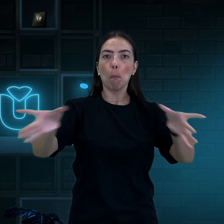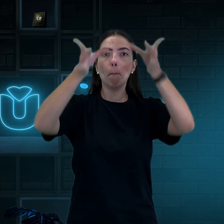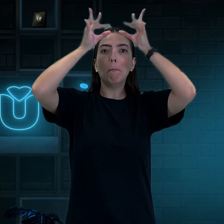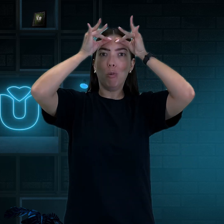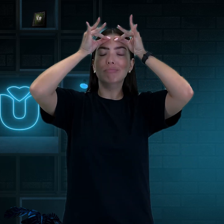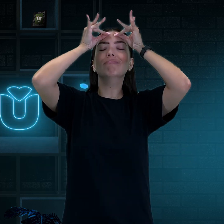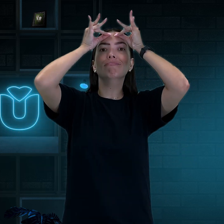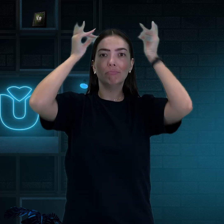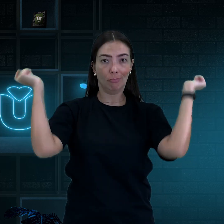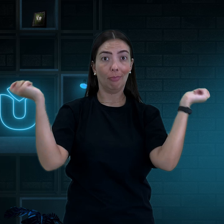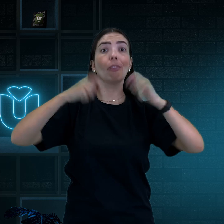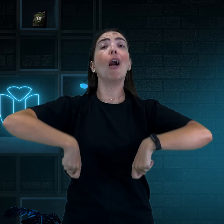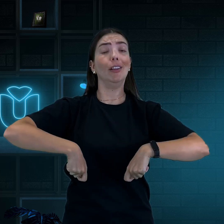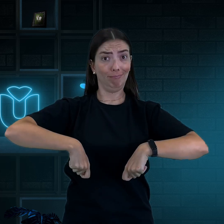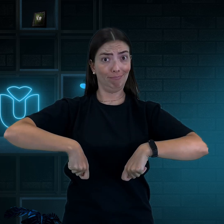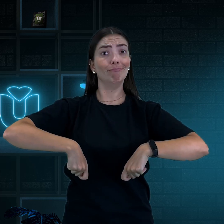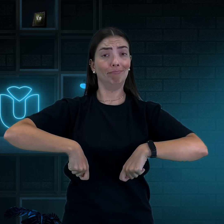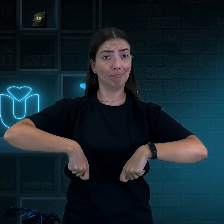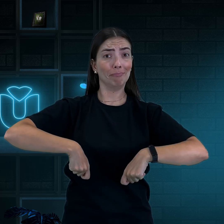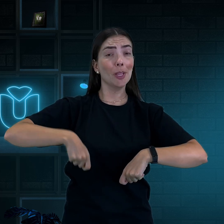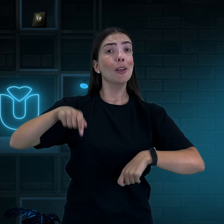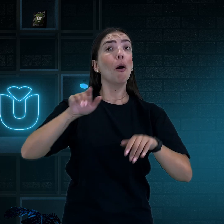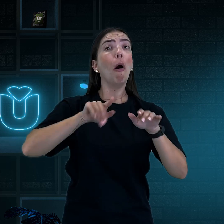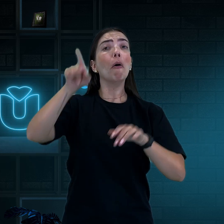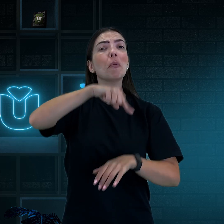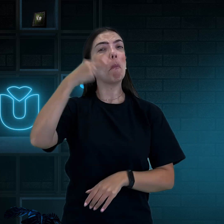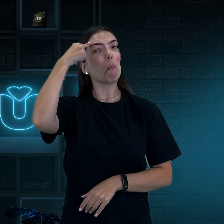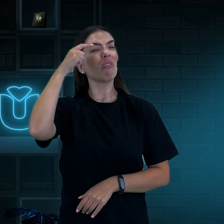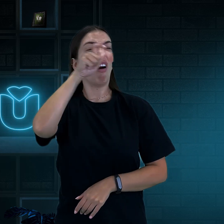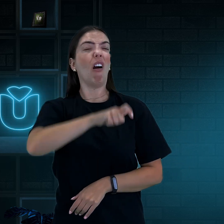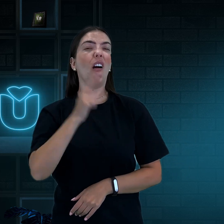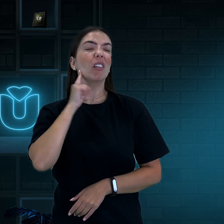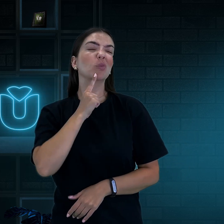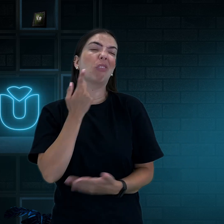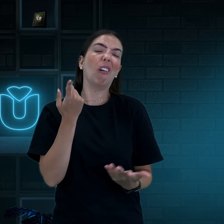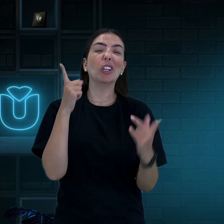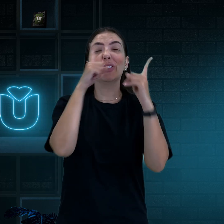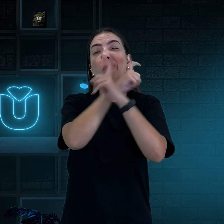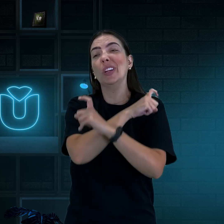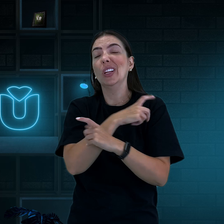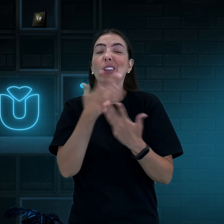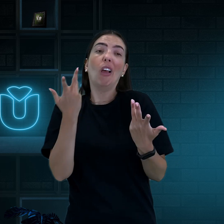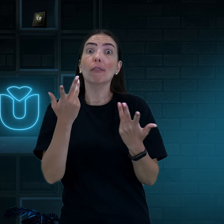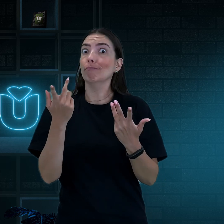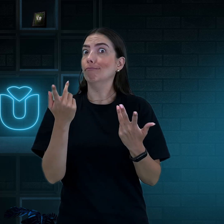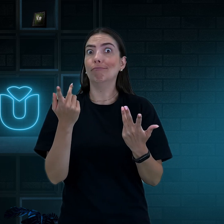palavras e conseguiu adquirir o conhecimento, e o surdo tem capacidade para isso. Muitas pessoas pensam, é difícil para o